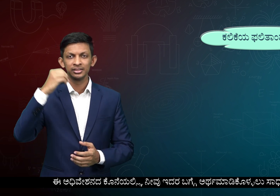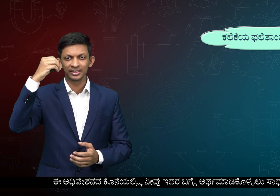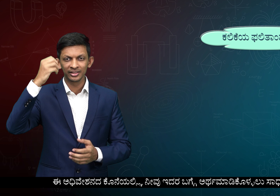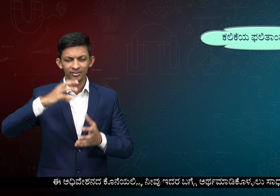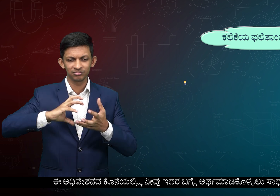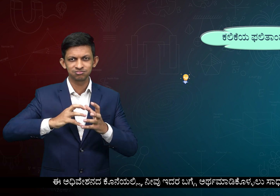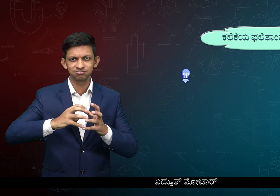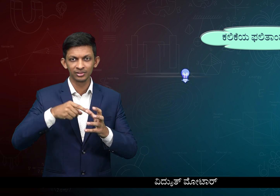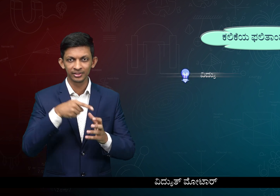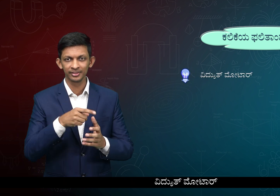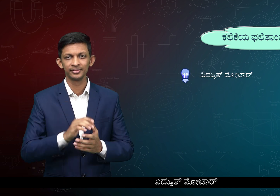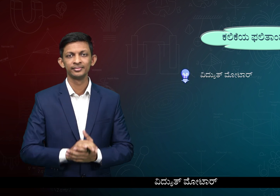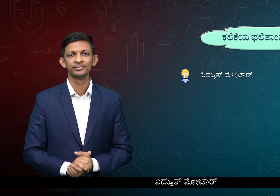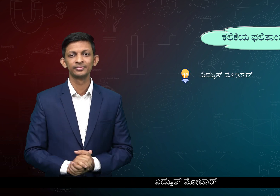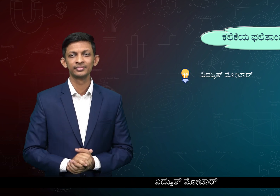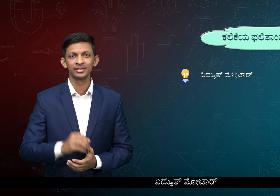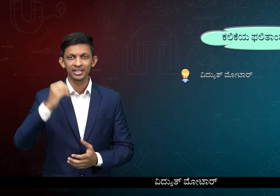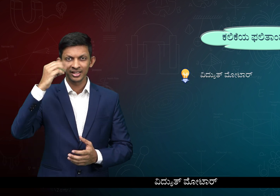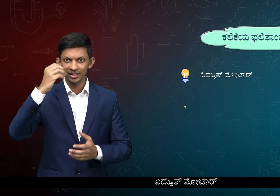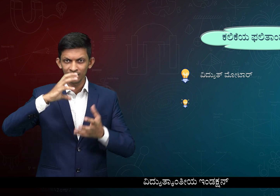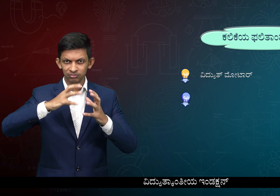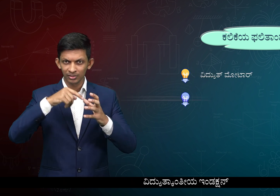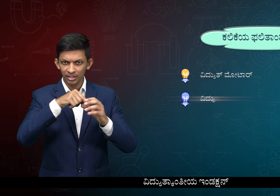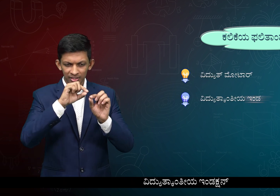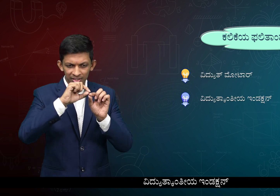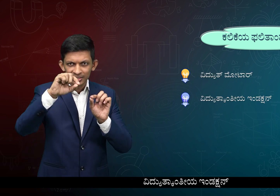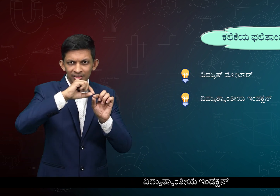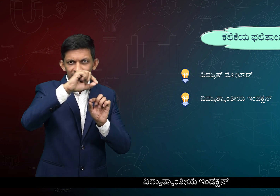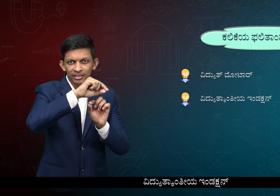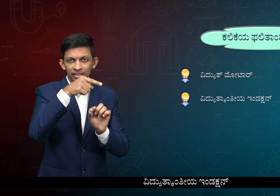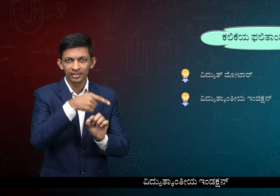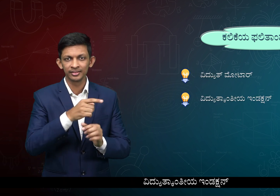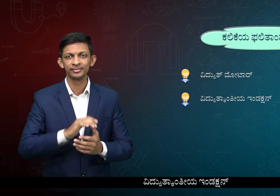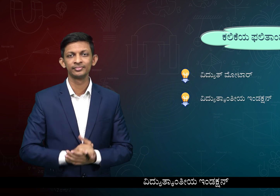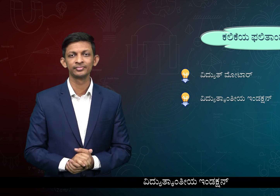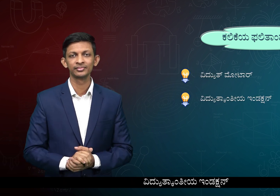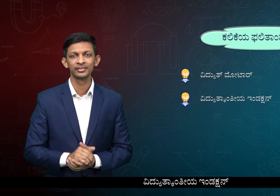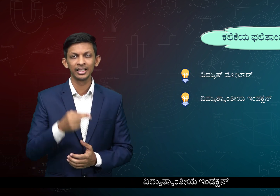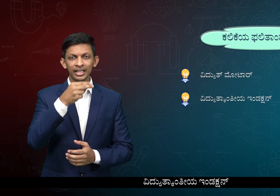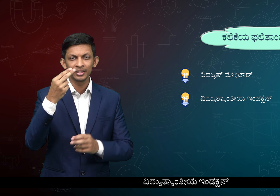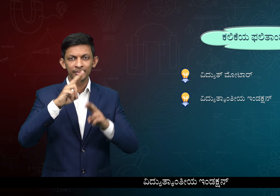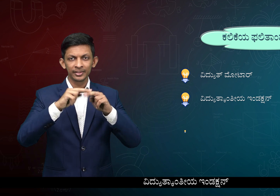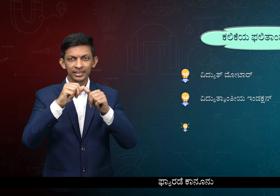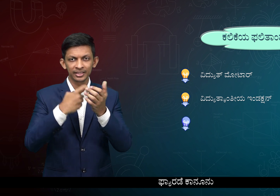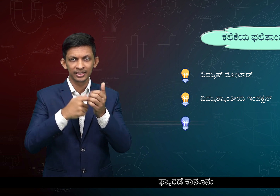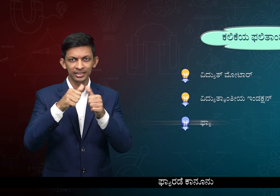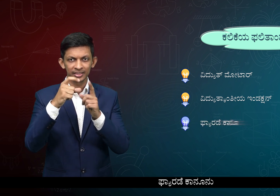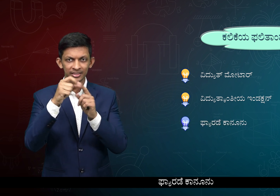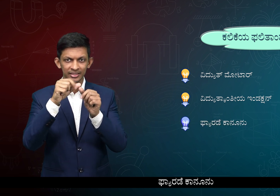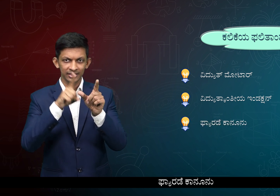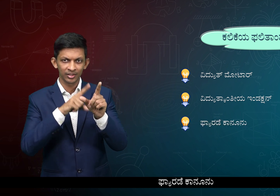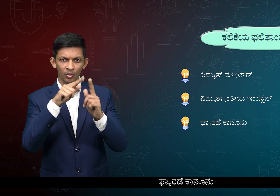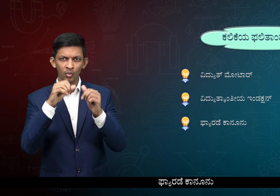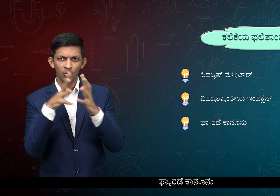ಸಾಧ್ಯವಾಗುತ್ತದೆ. ವಿದ್ಯುತ್ ಮೋಟಾರ್, ವಿದ್ಯುತ್ಕಾಂತೀಯ ಇಂಡಕ್ಷನ್,